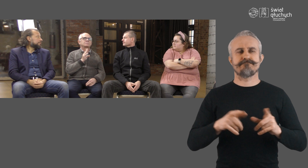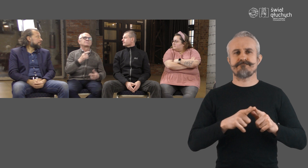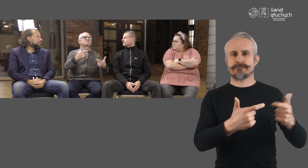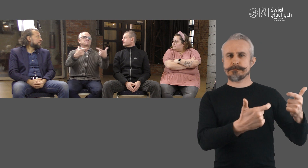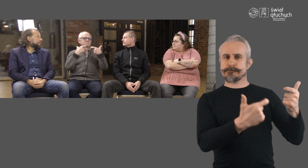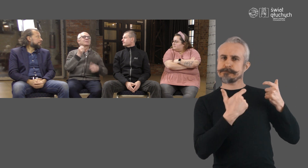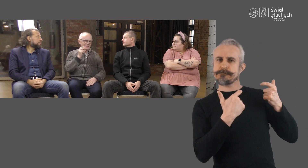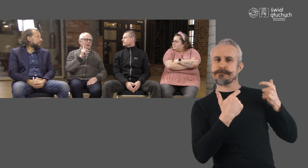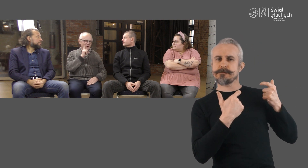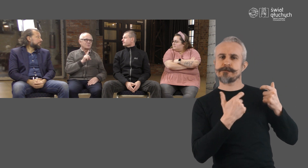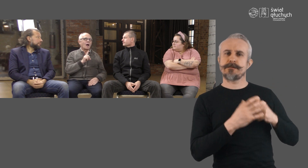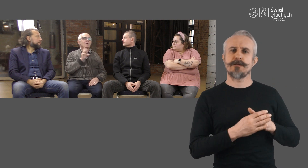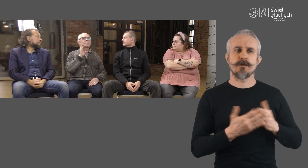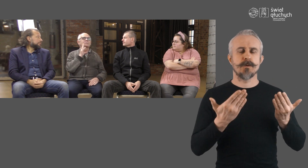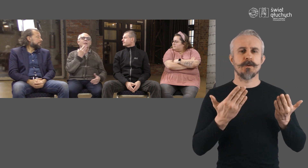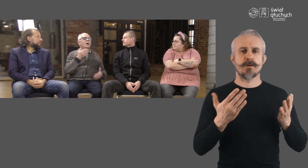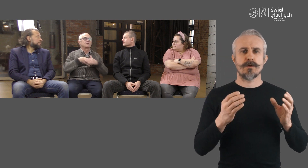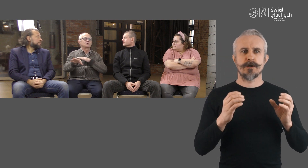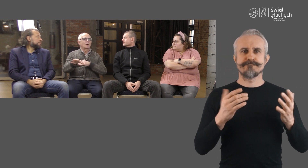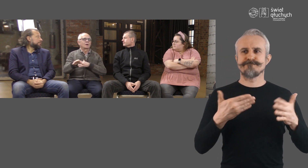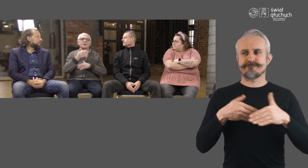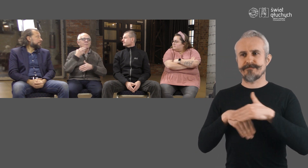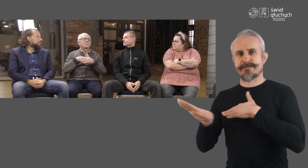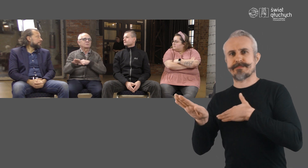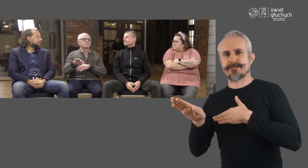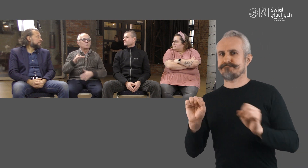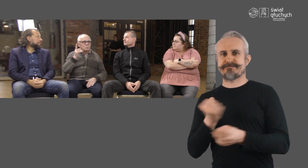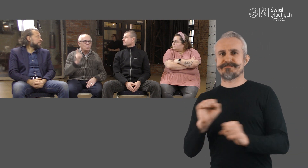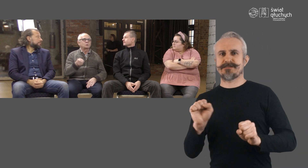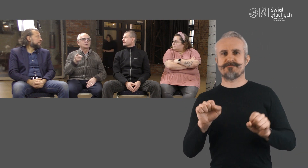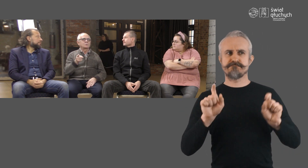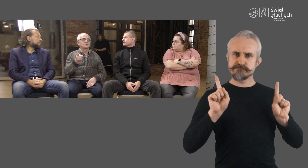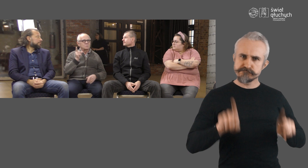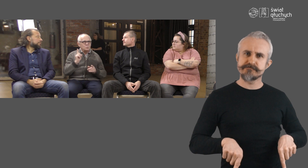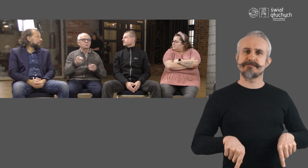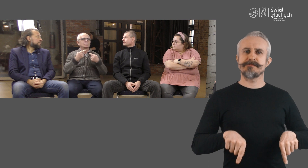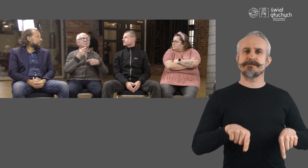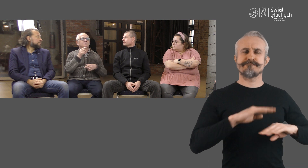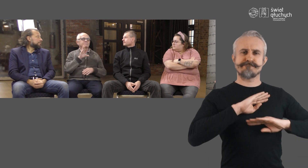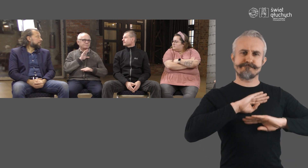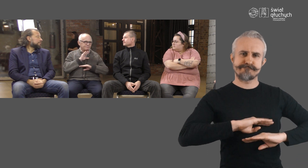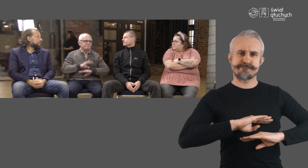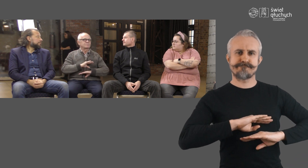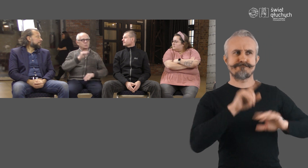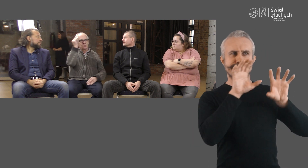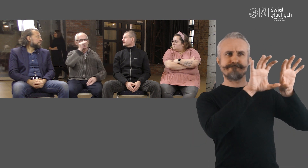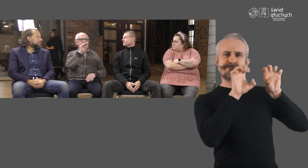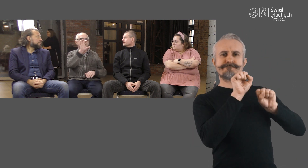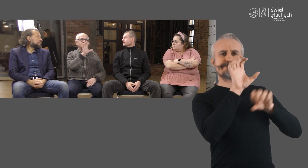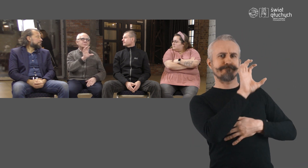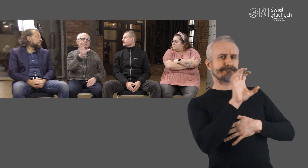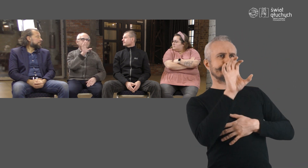mówili. No i głusi byli tutaj zmuszani, gdzieś tam tak przymuszani do tego, nie mieli wyjścia. Po prostu